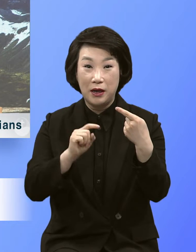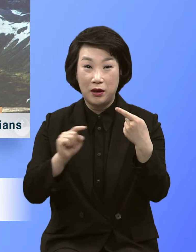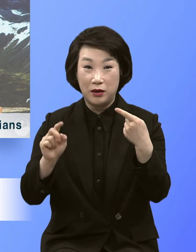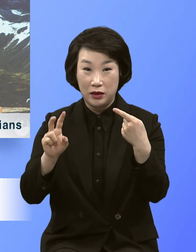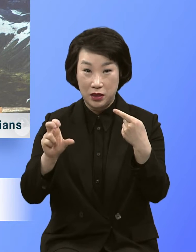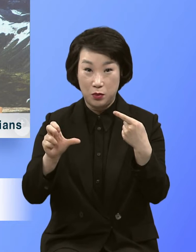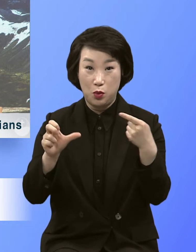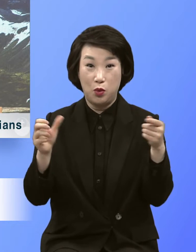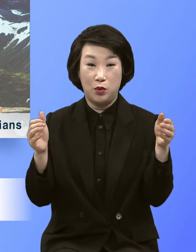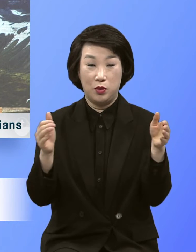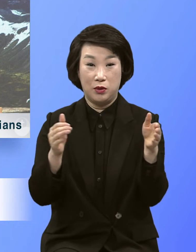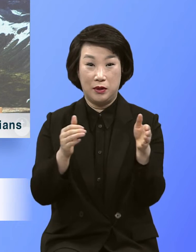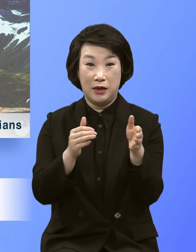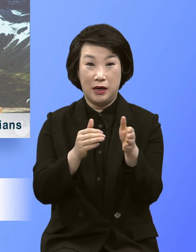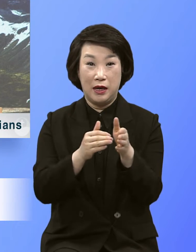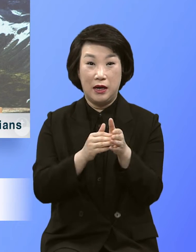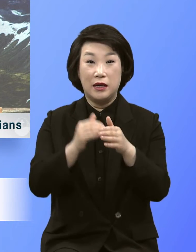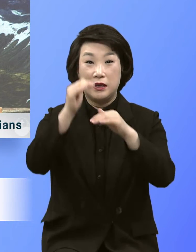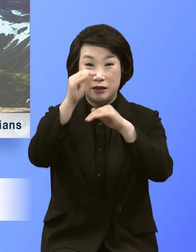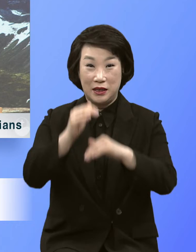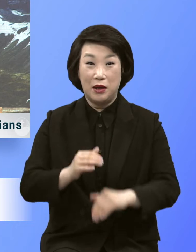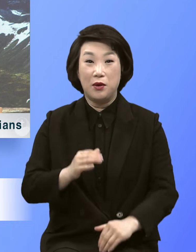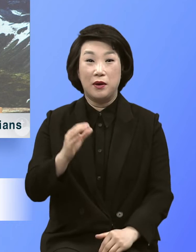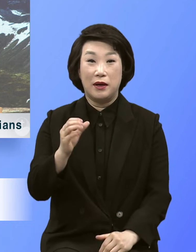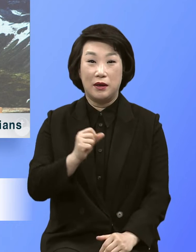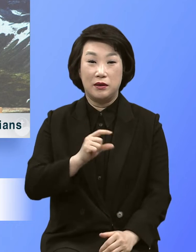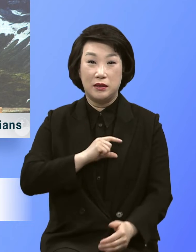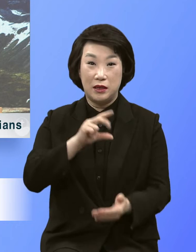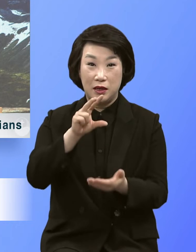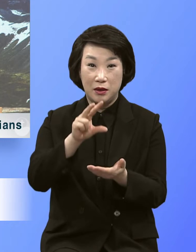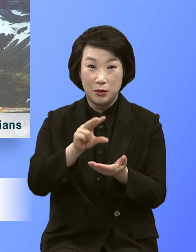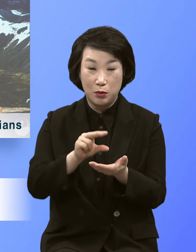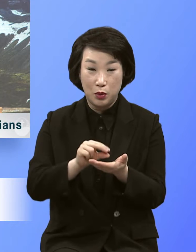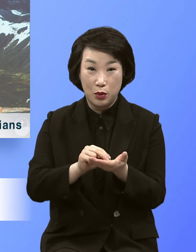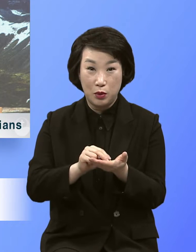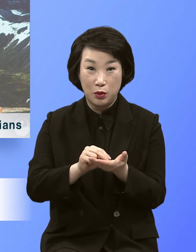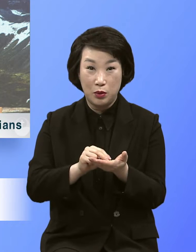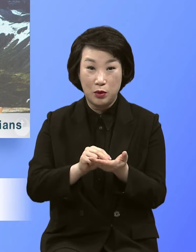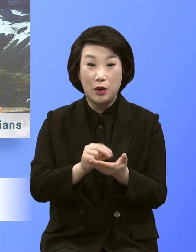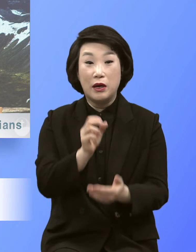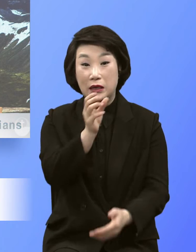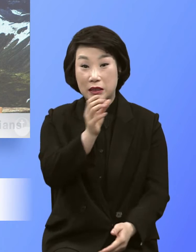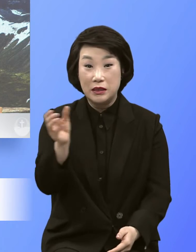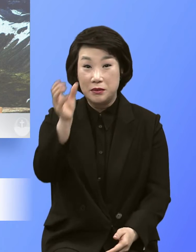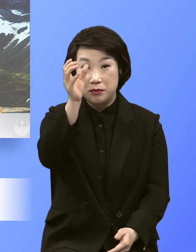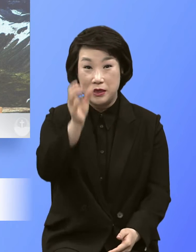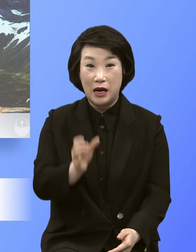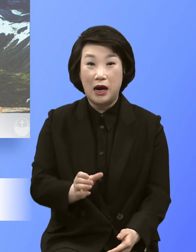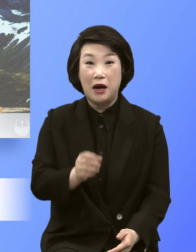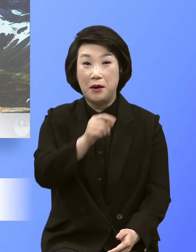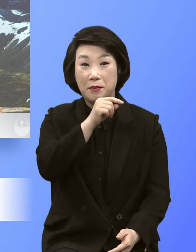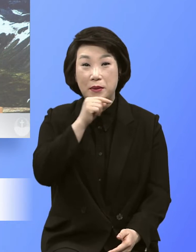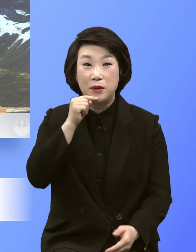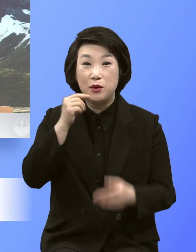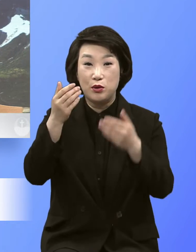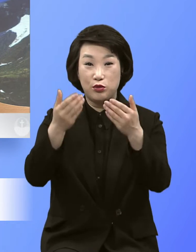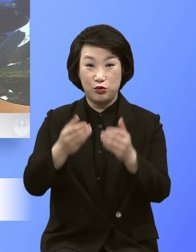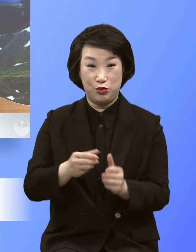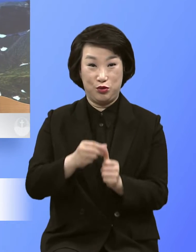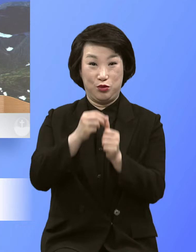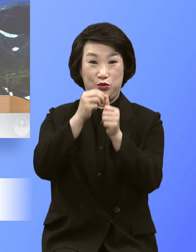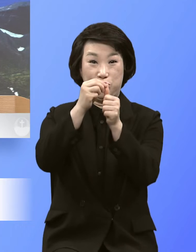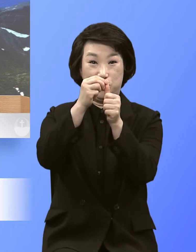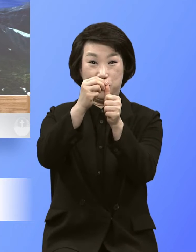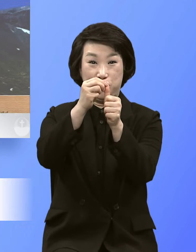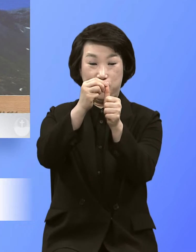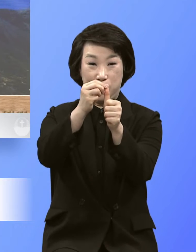18절로 25절의 본문의 말씀을 중심으로 십자가 피로 주신